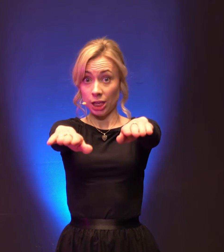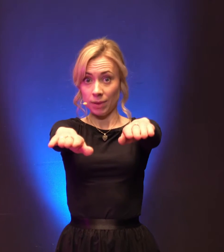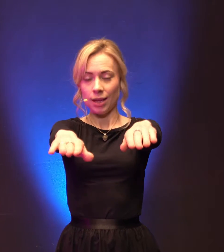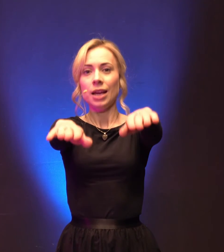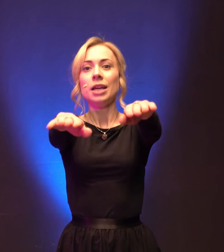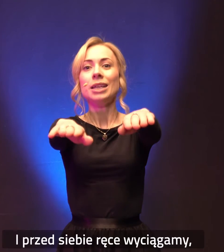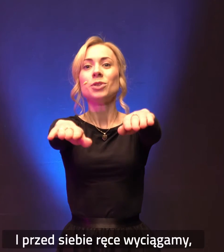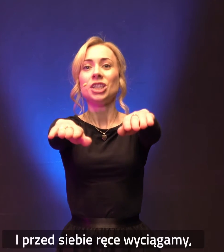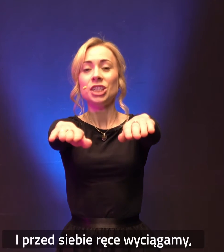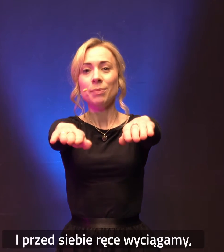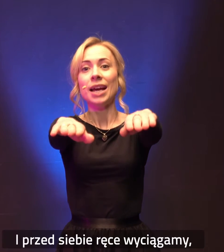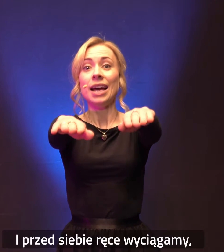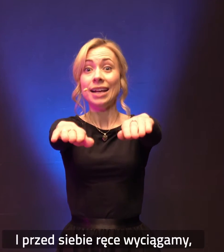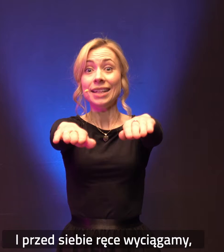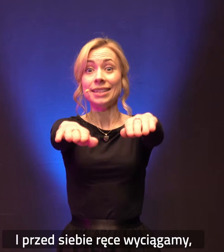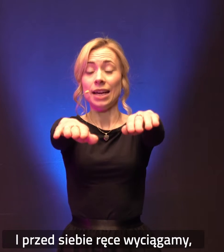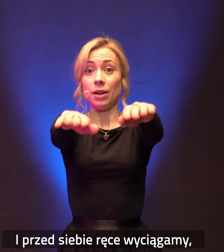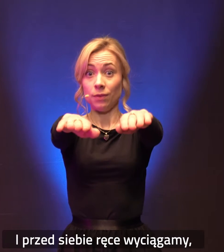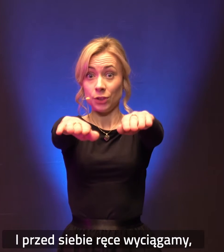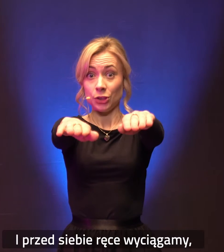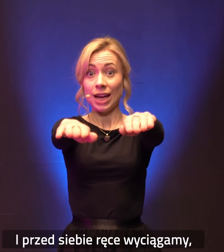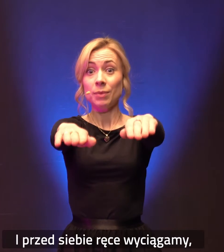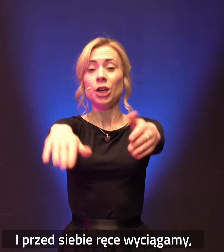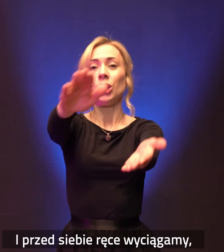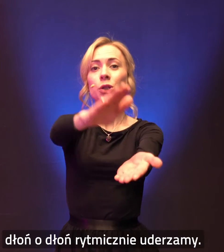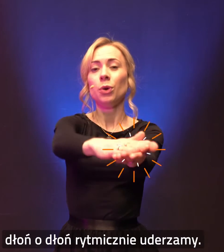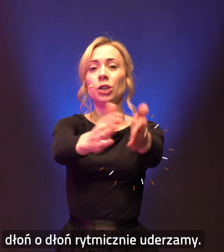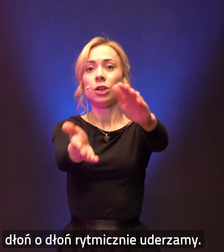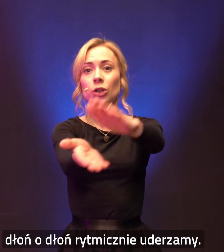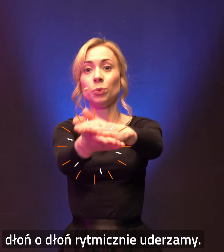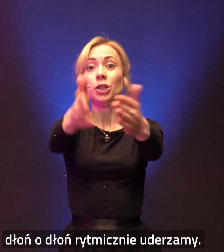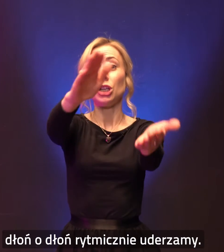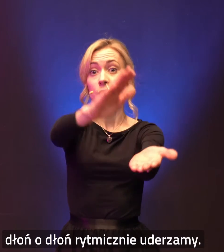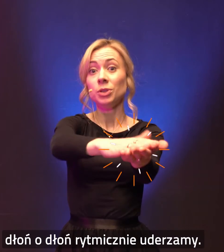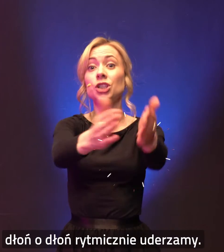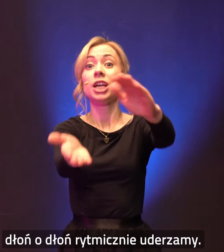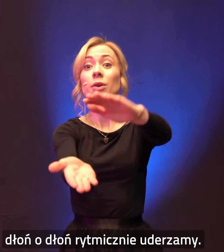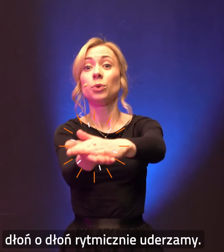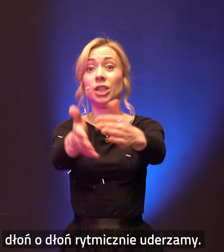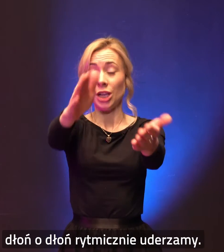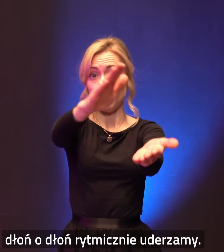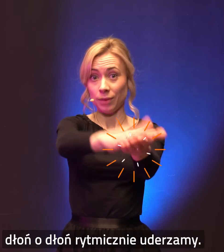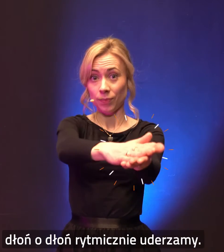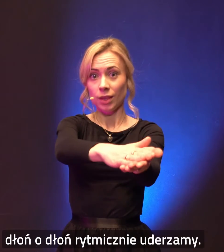siebie i przed siebie ręce wyciągamy, dłoń o dłoń rytmicznie uderzamy.